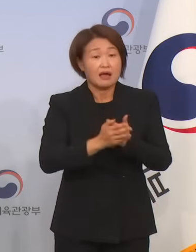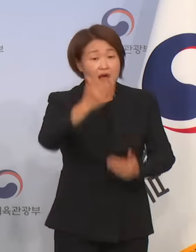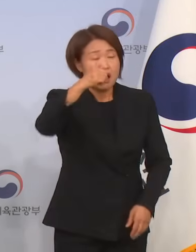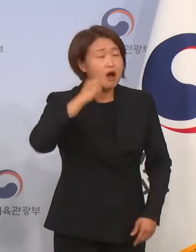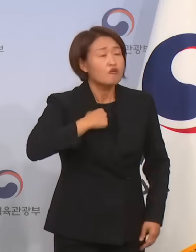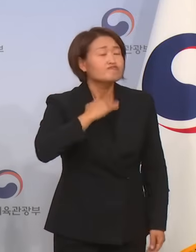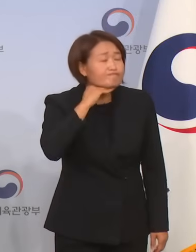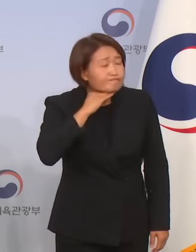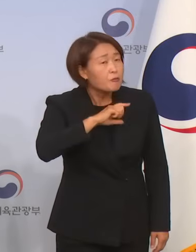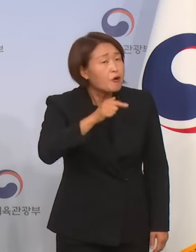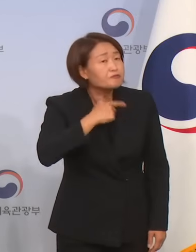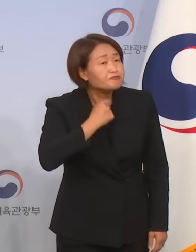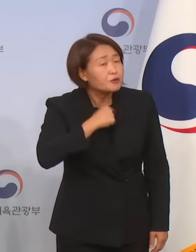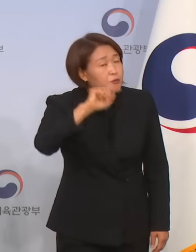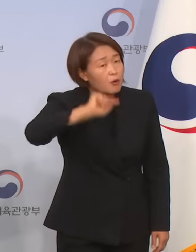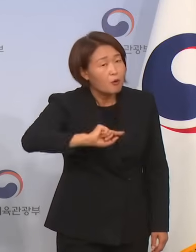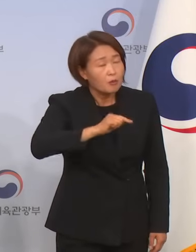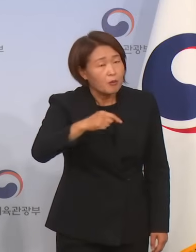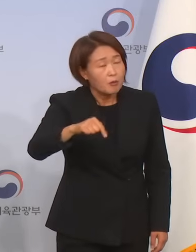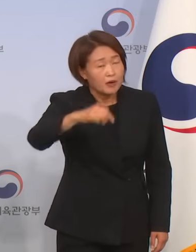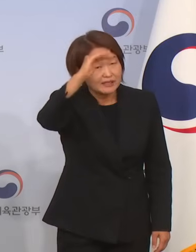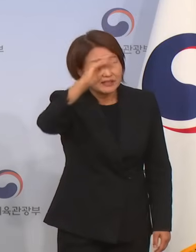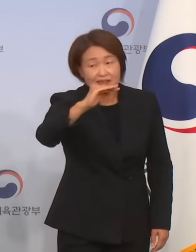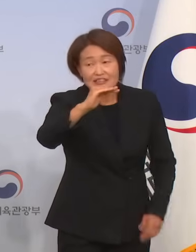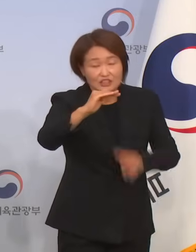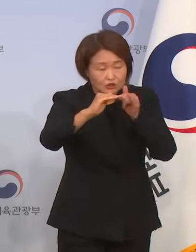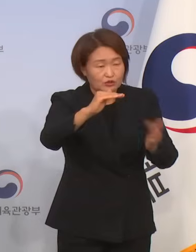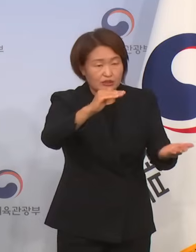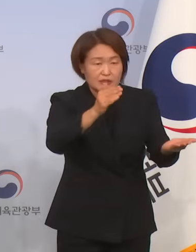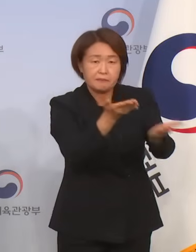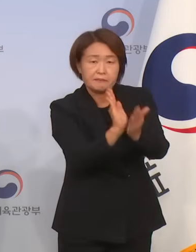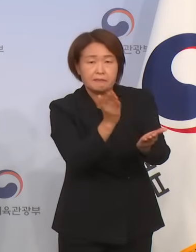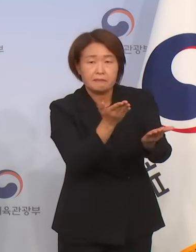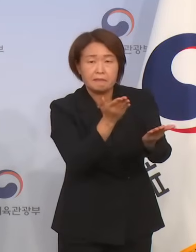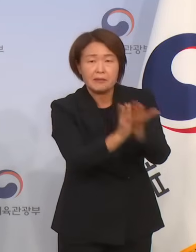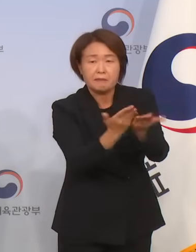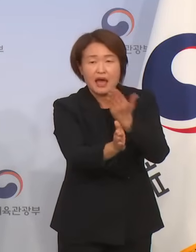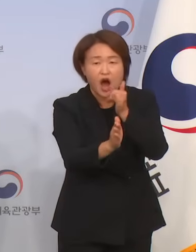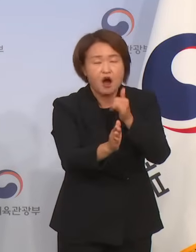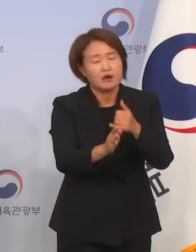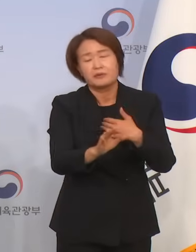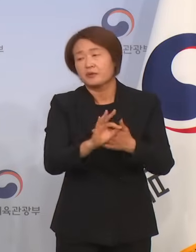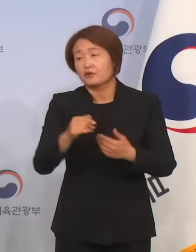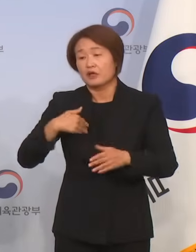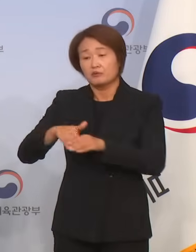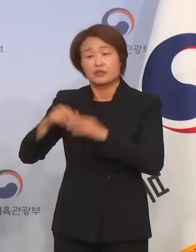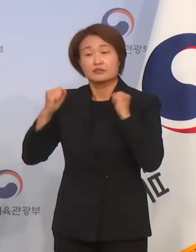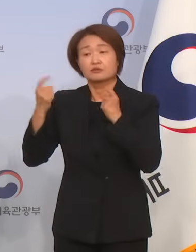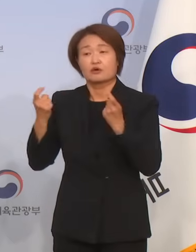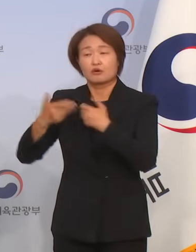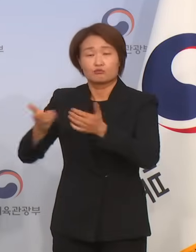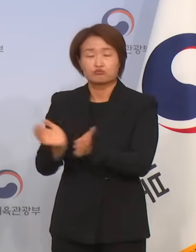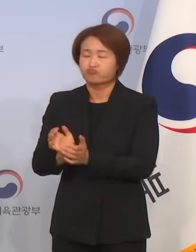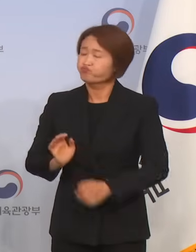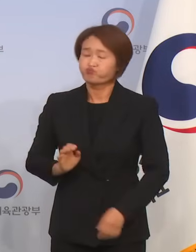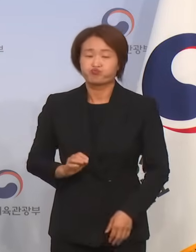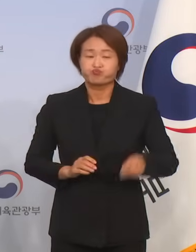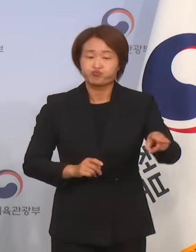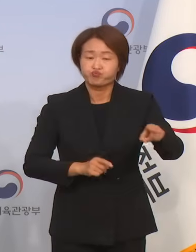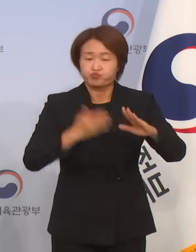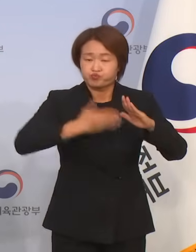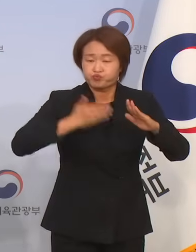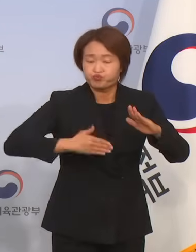경우에는 우리 문체부는 문체부 차원에서 아까 제가 말씀드렸듯이 축구협회가